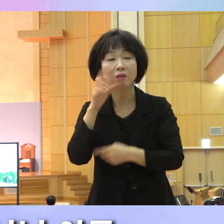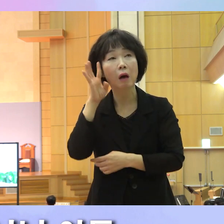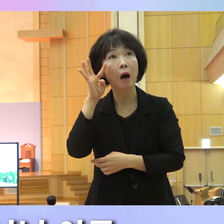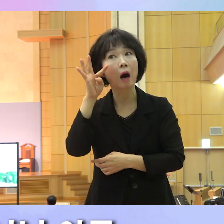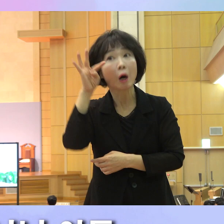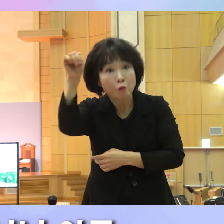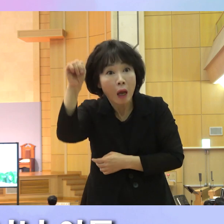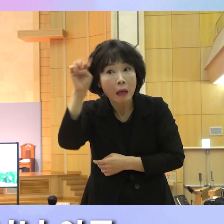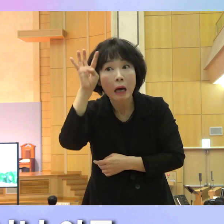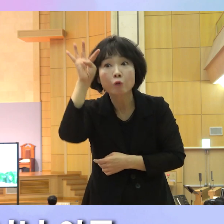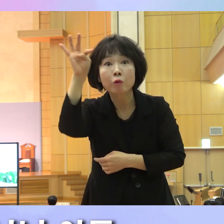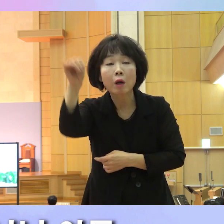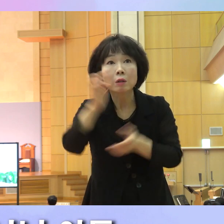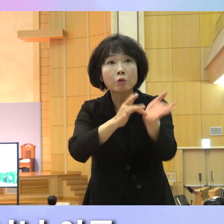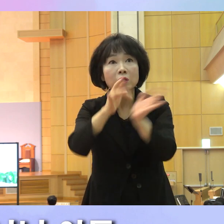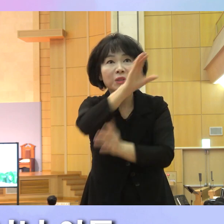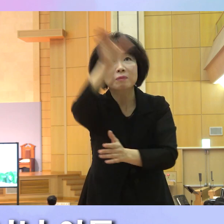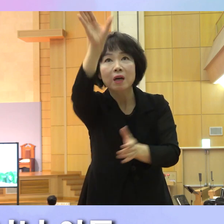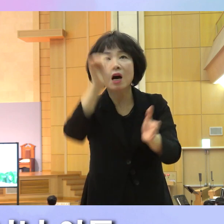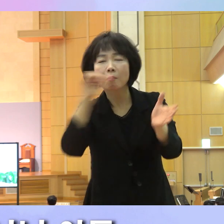예수님이 성전이시고